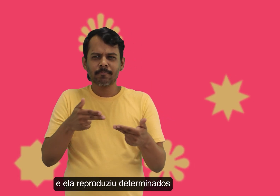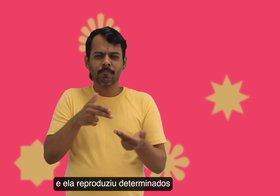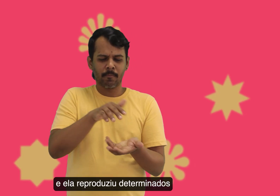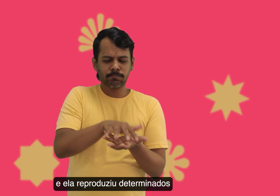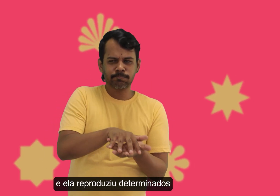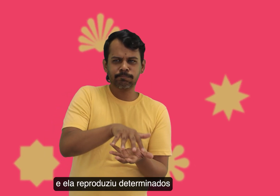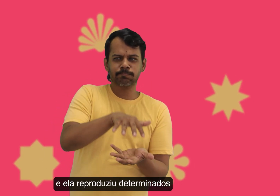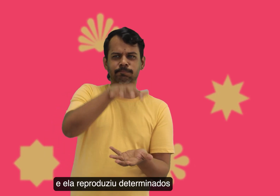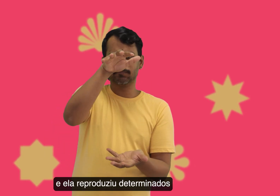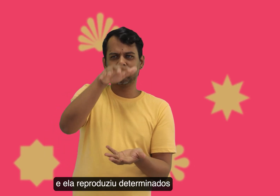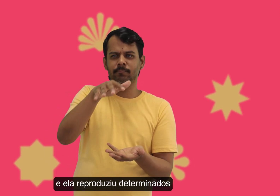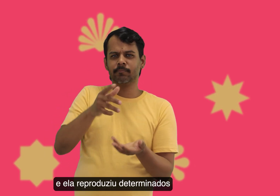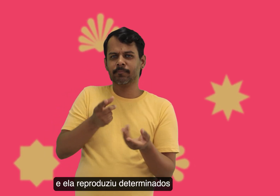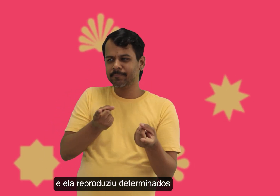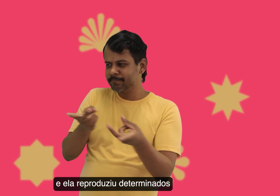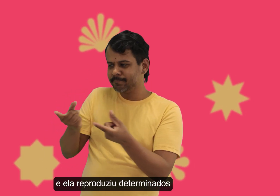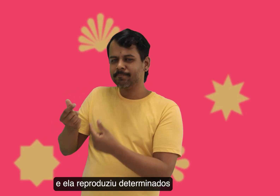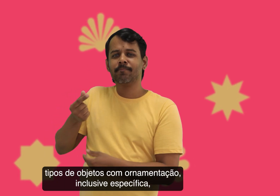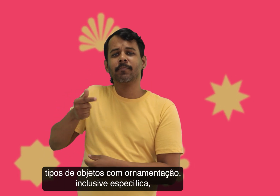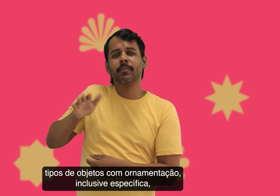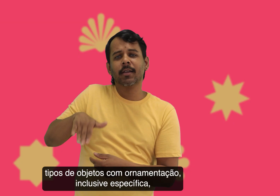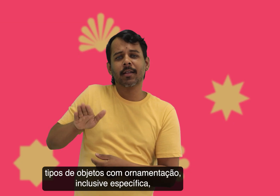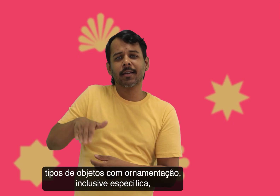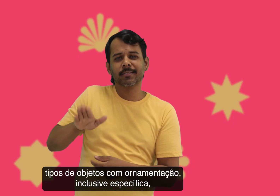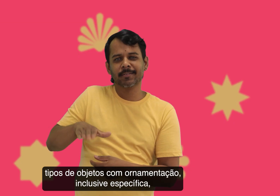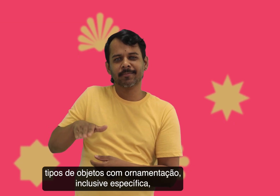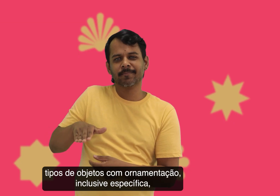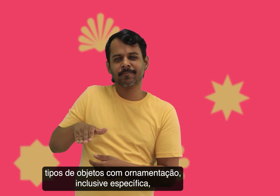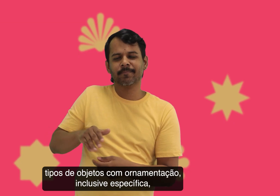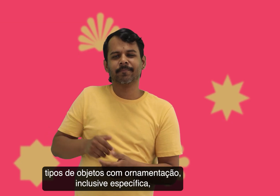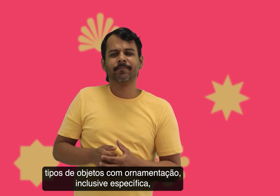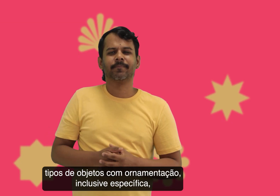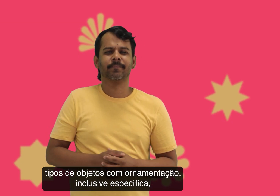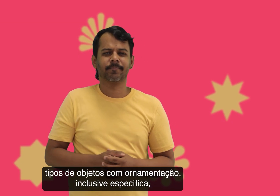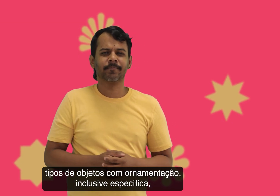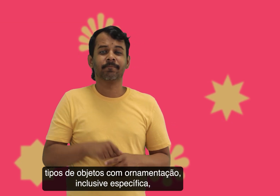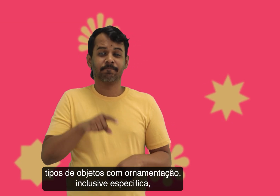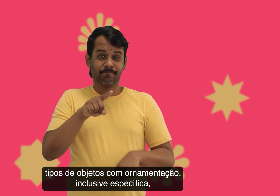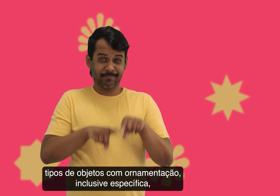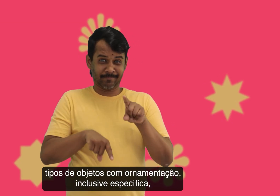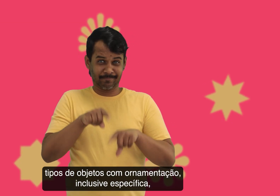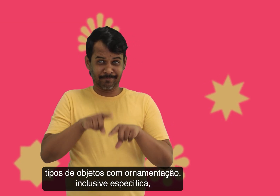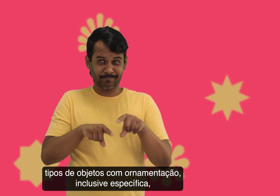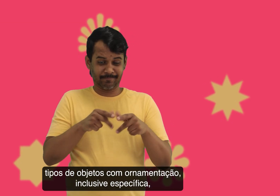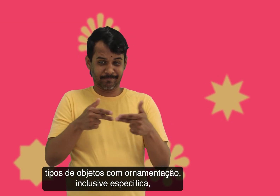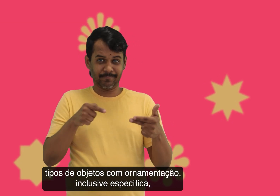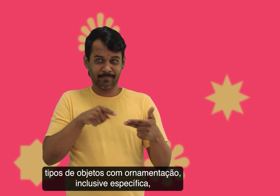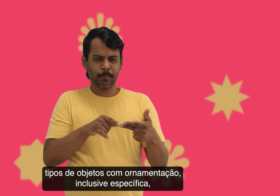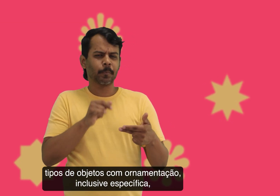ela reproduziu determinados tipos de objetos com ornamentação,